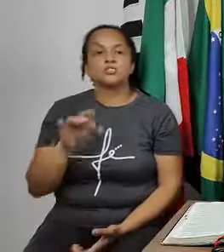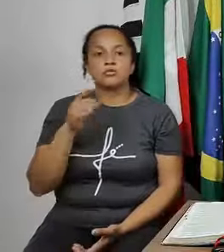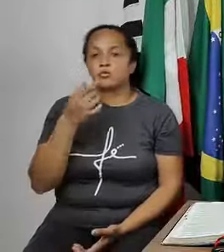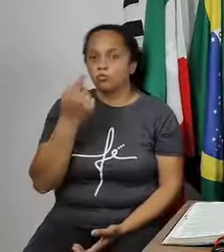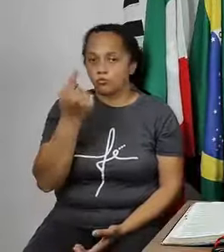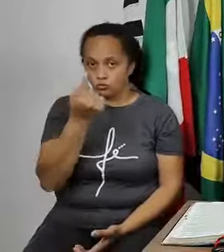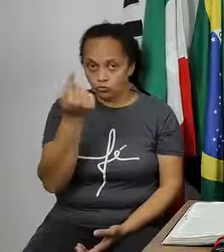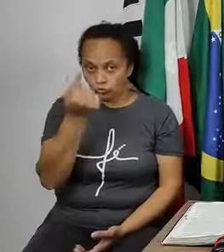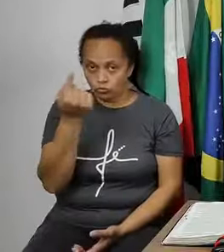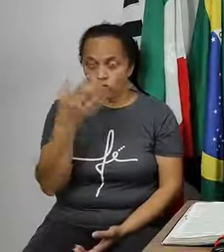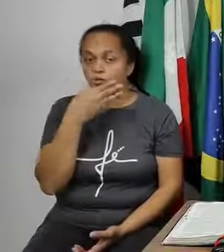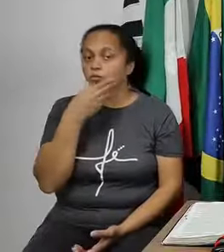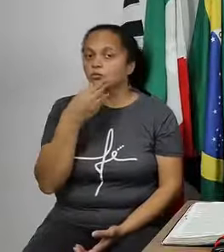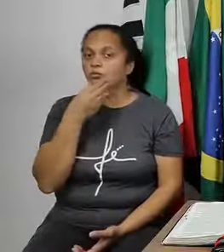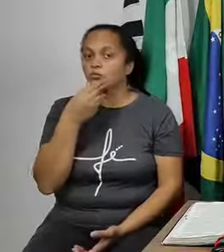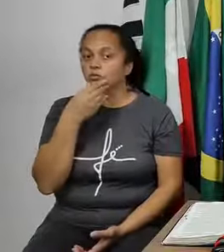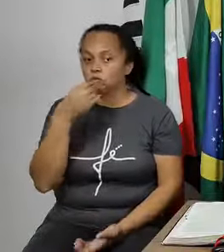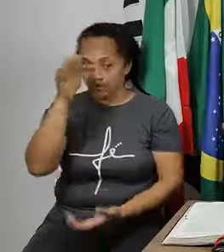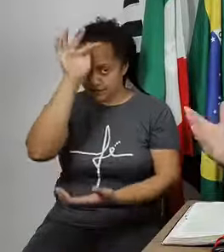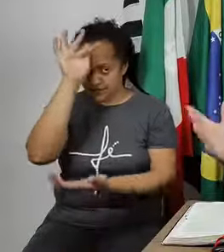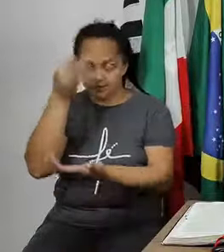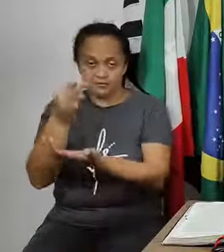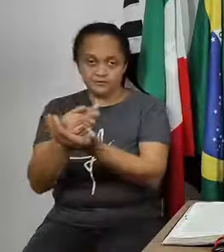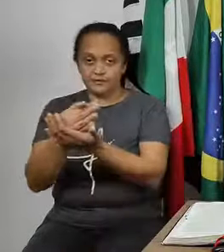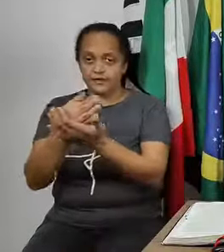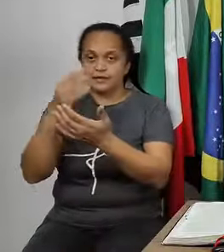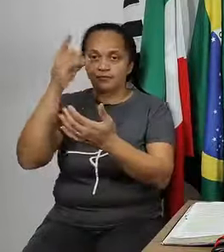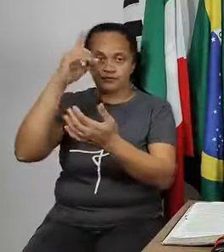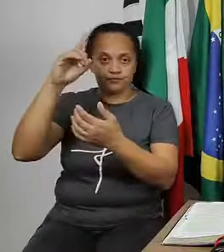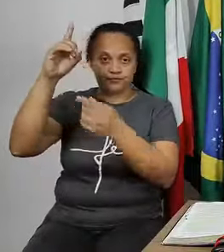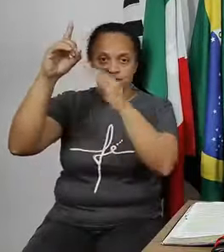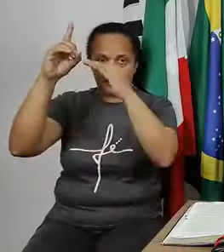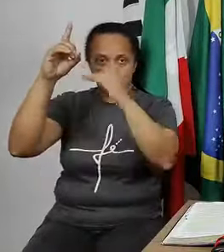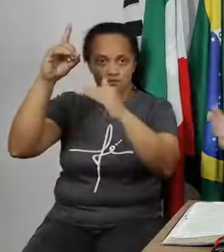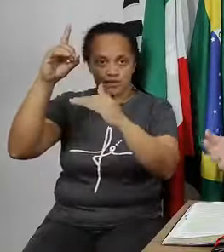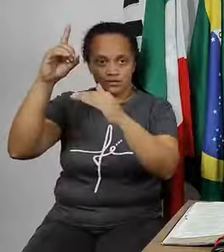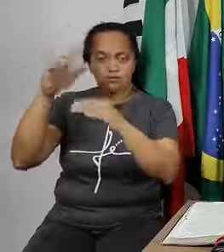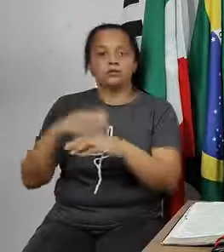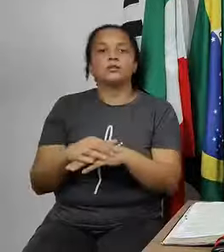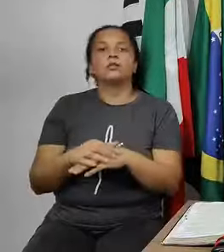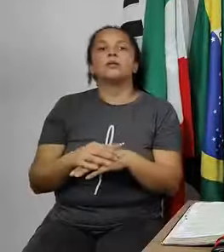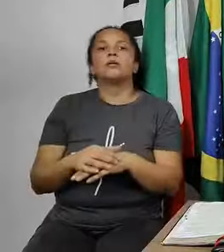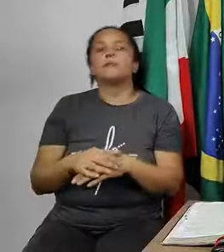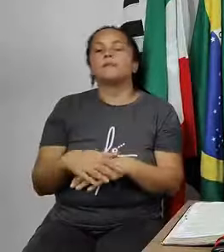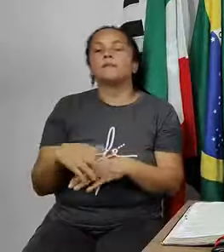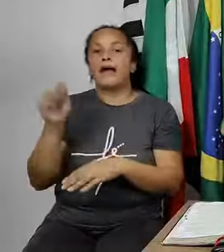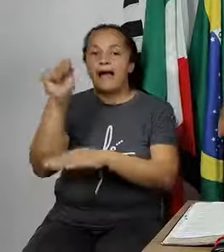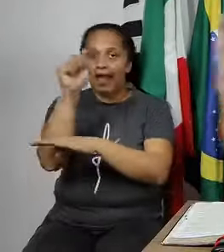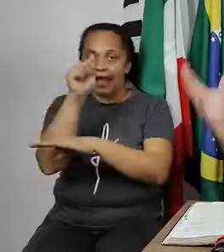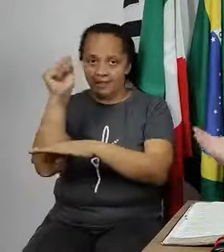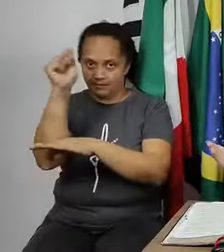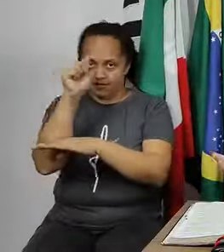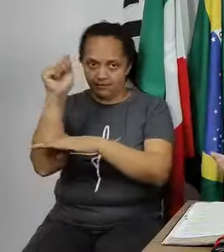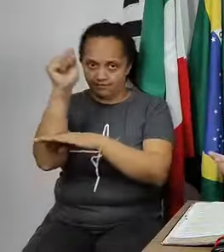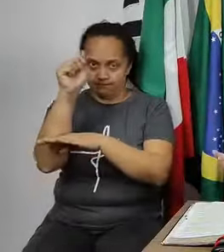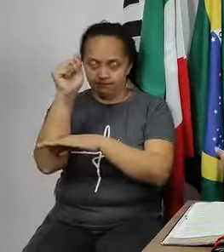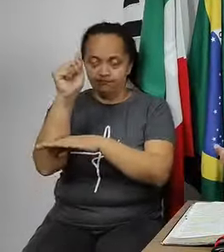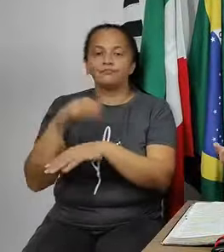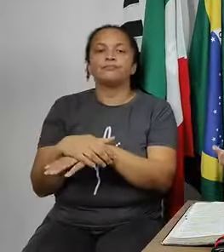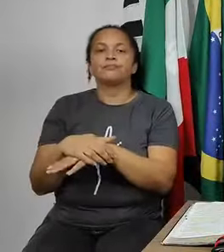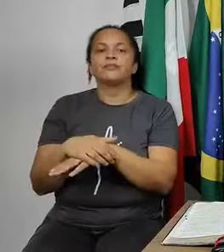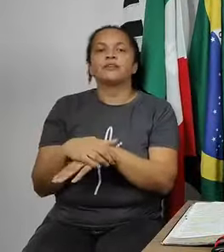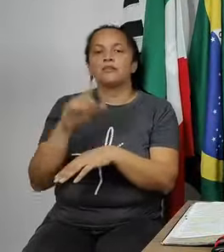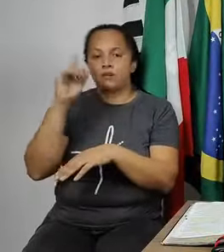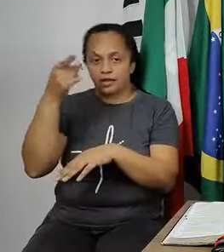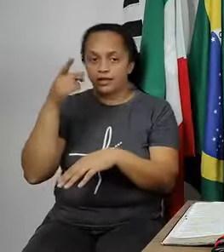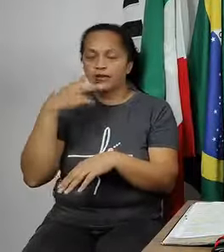de Jesus no quesito fé, que é Abraão. Por isso que ele é chamado pai dos que creem, né?